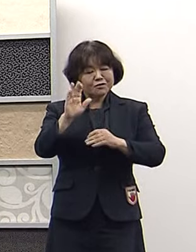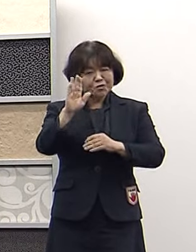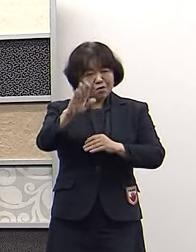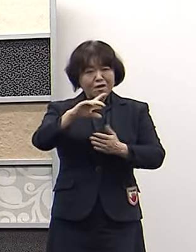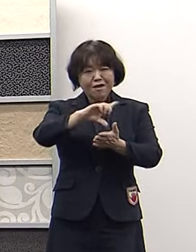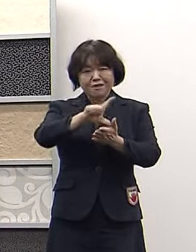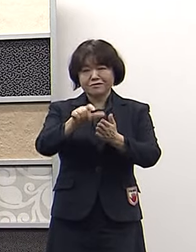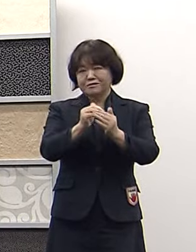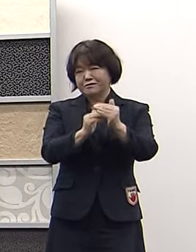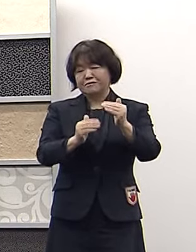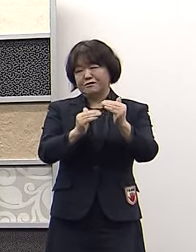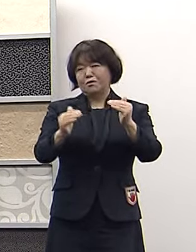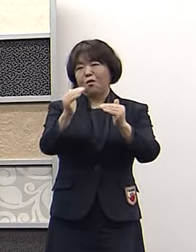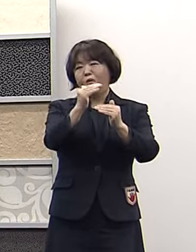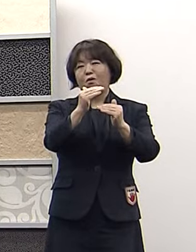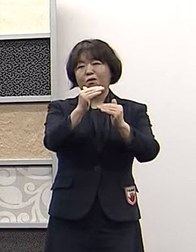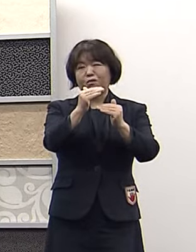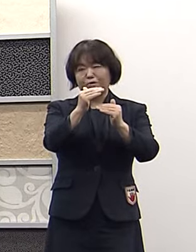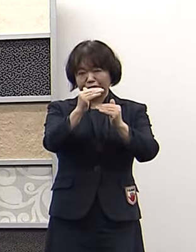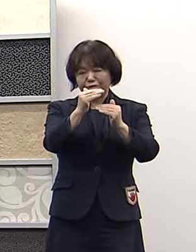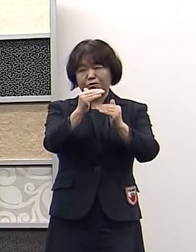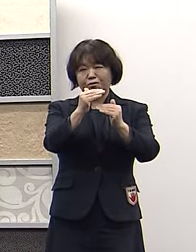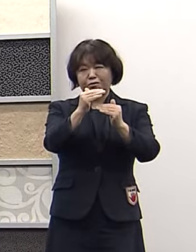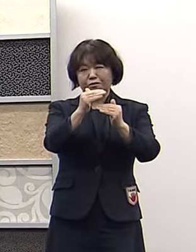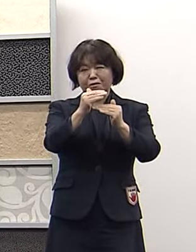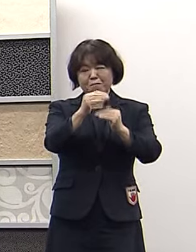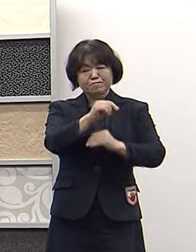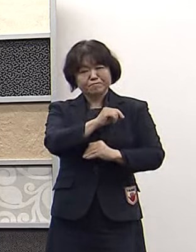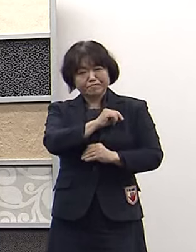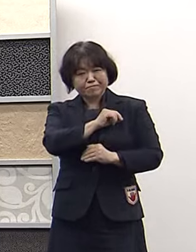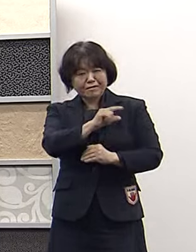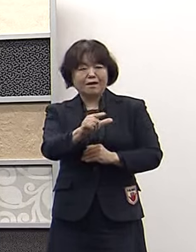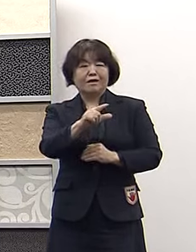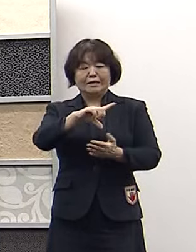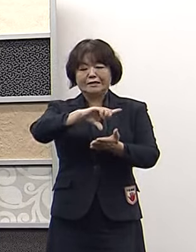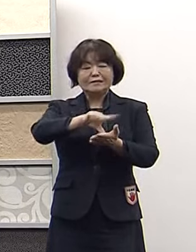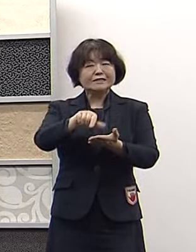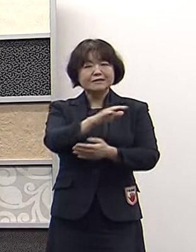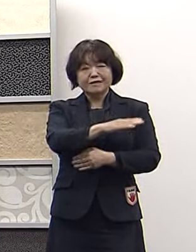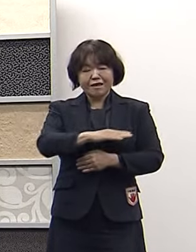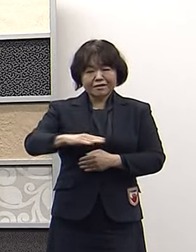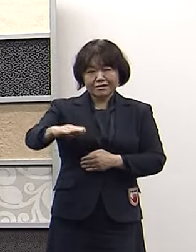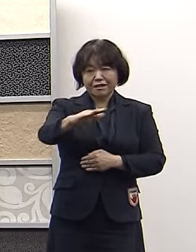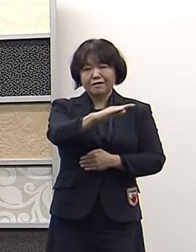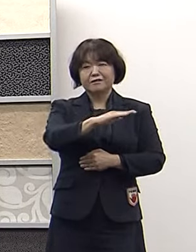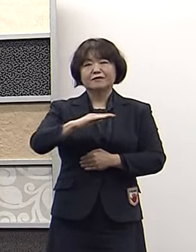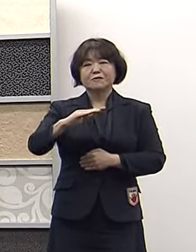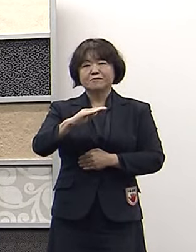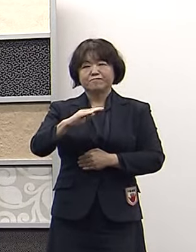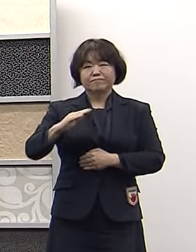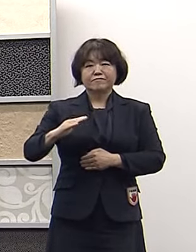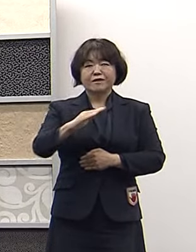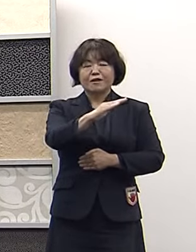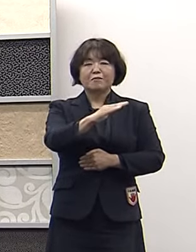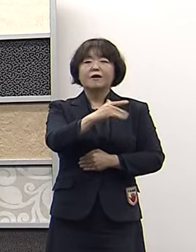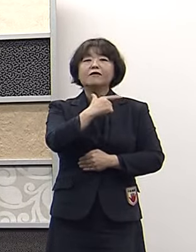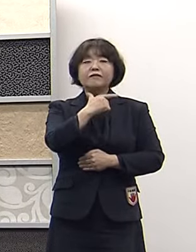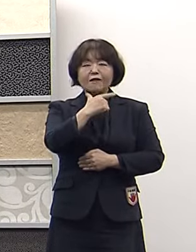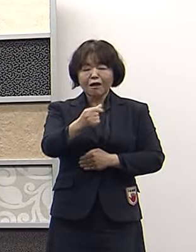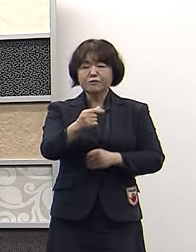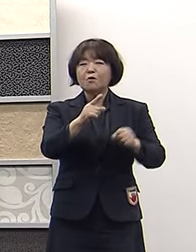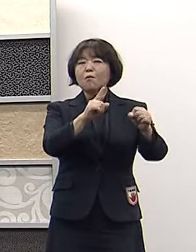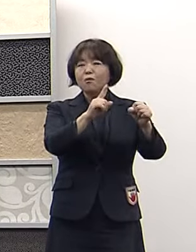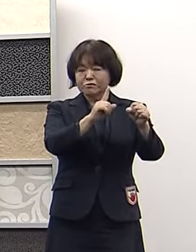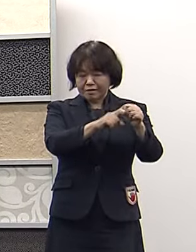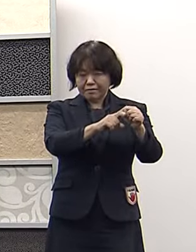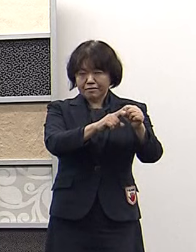振興に対するその、モチベーションを高めて、地域全体でですね、高めて、いきたいということで、設